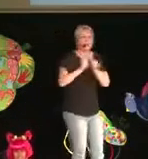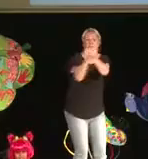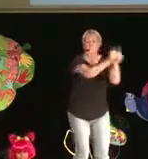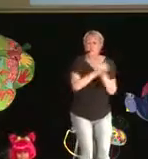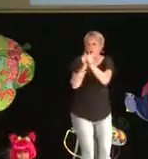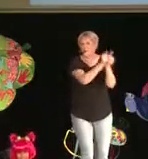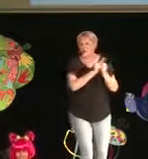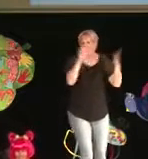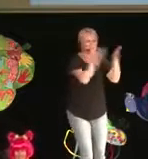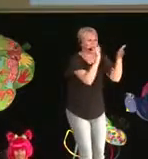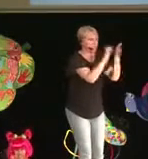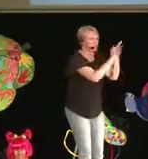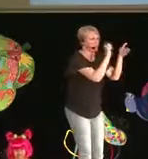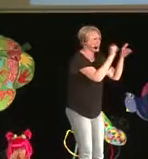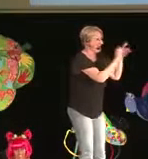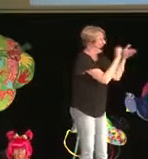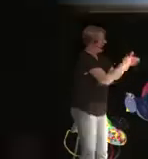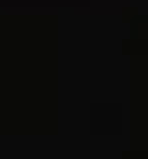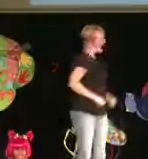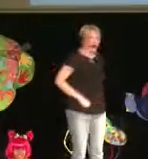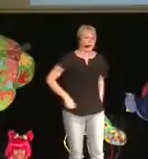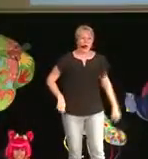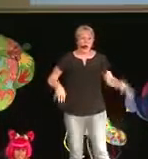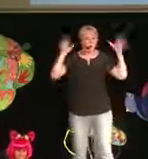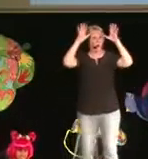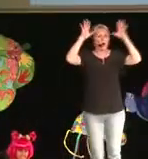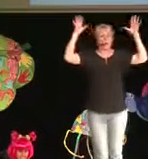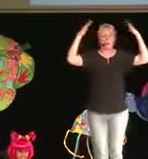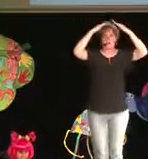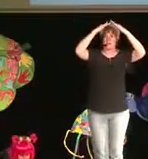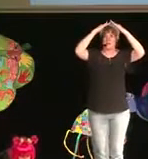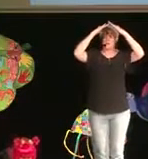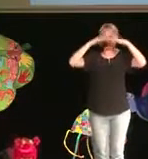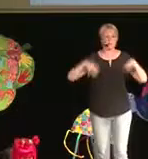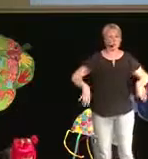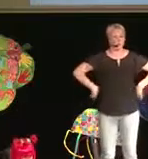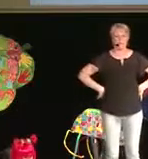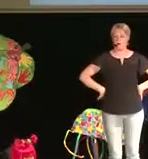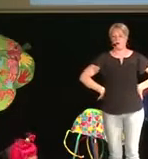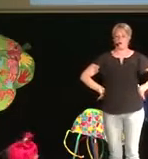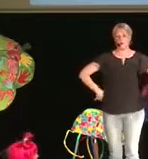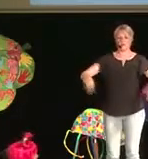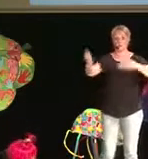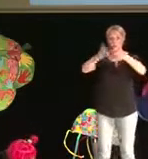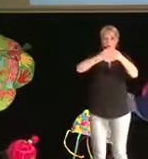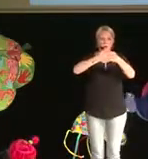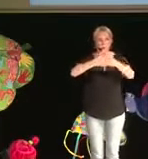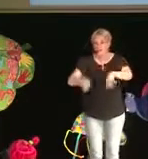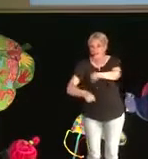Allez, tous ensemble, on toque, tous ensemble! Alors, le grand cerf dans sa maison se dit, mais alors, ben, il va à la porte,